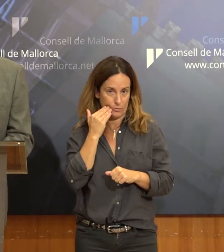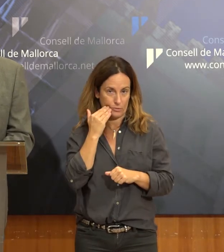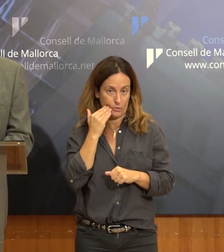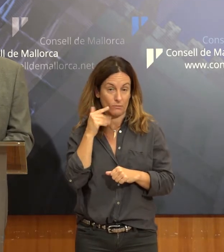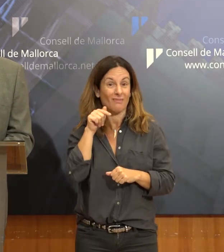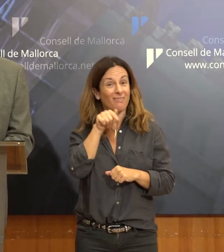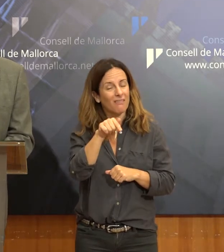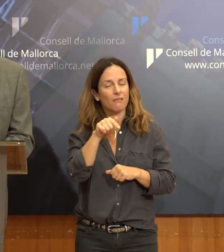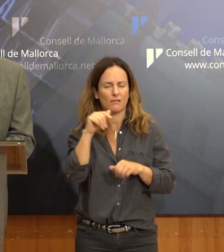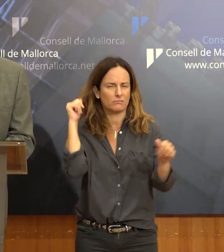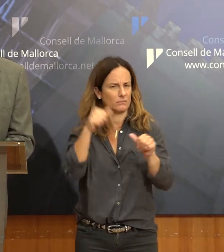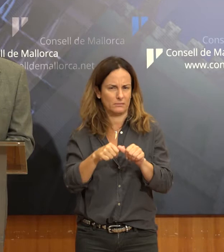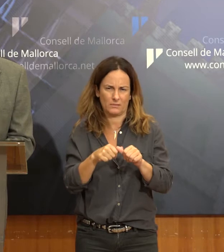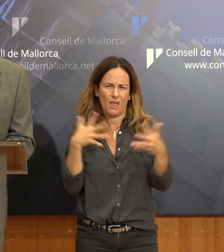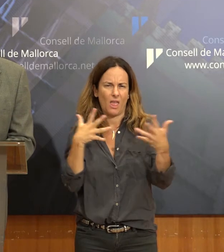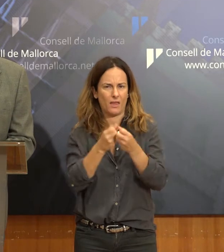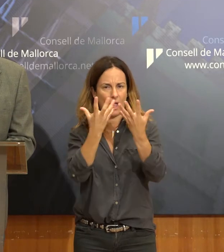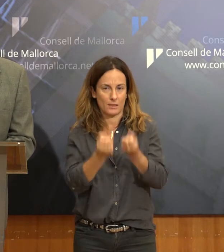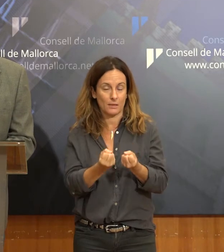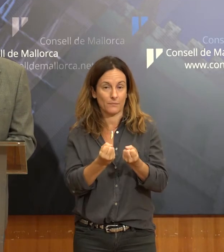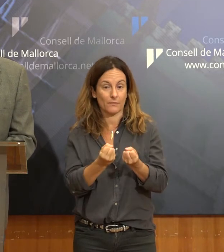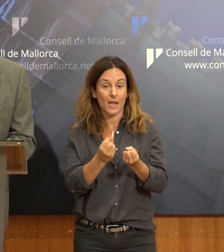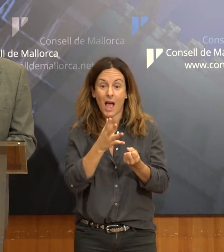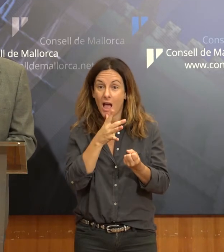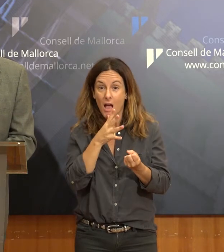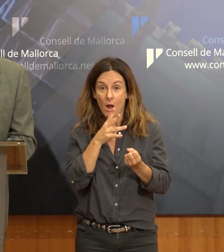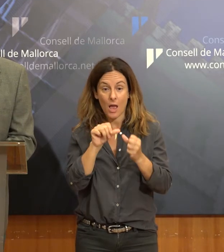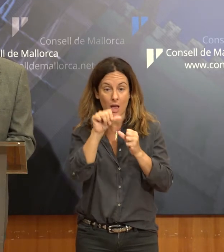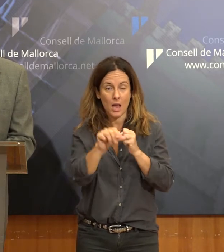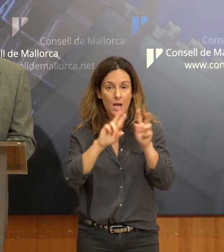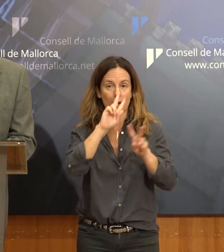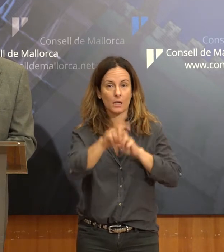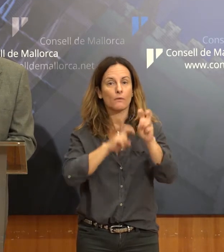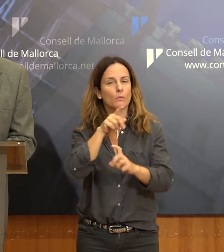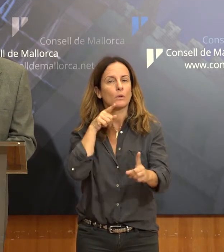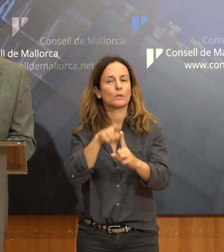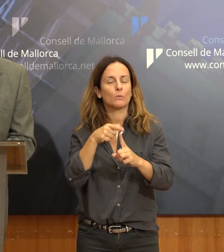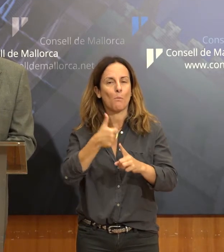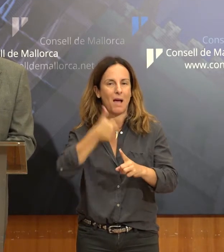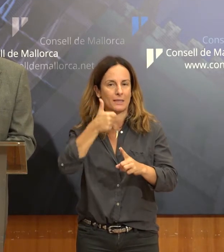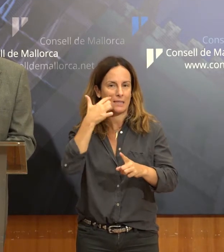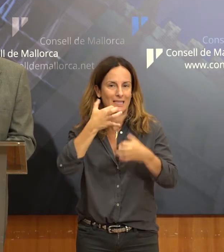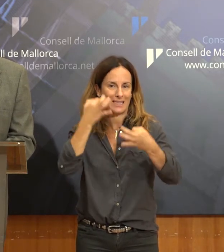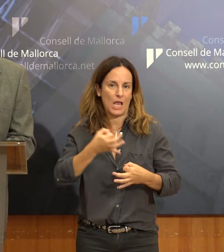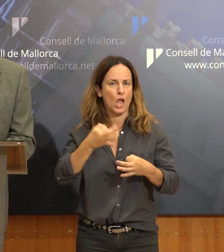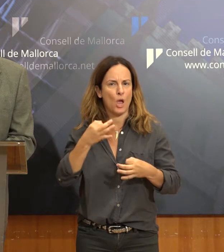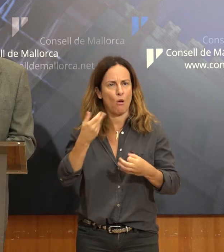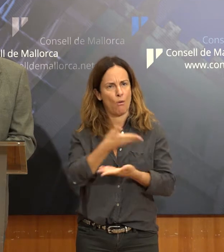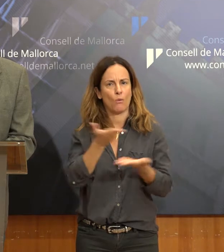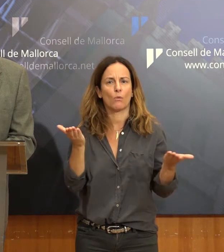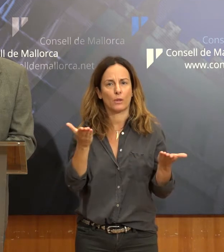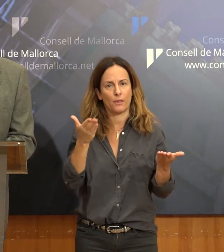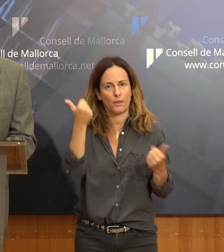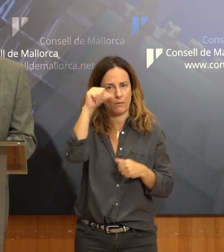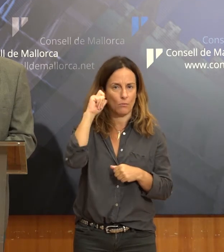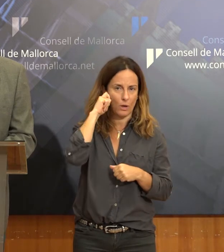aquesta nova carretera volen guanyar sobretot en seguretat, no? En seguretat adreçada sobretot als mallorquins i les mallorquines